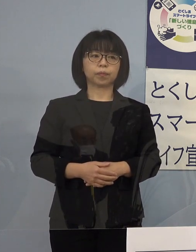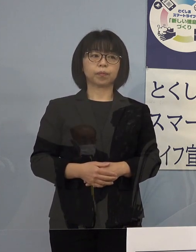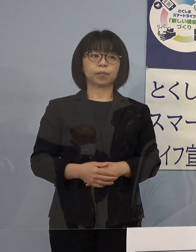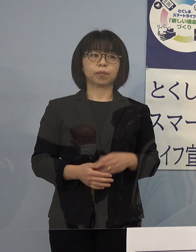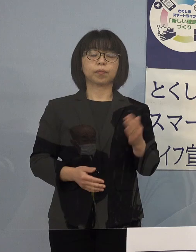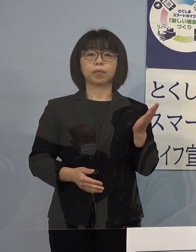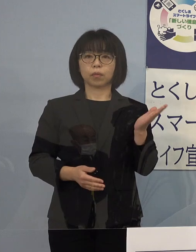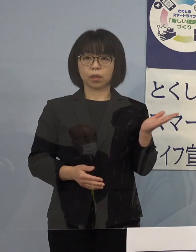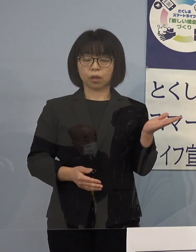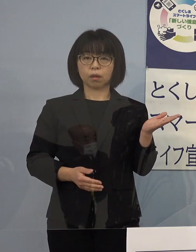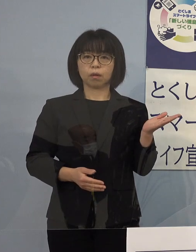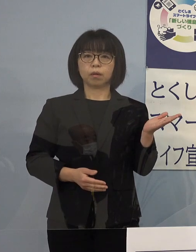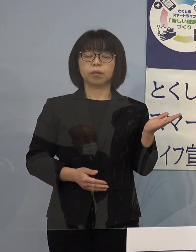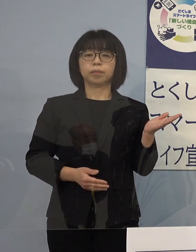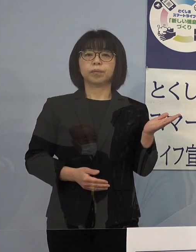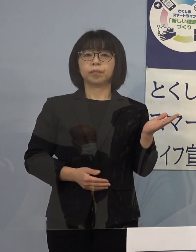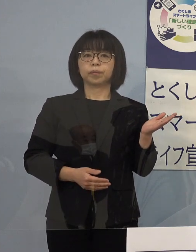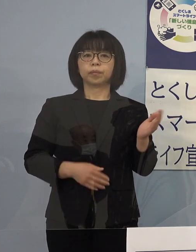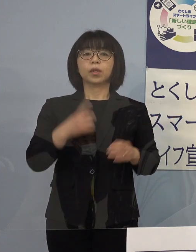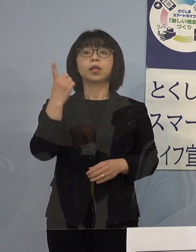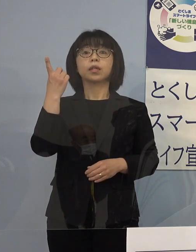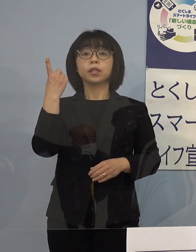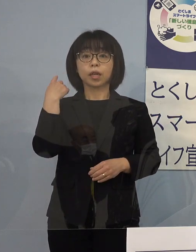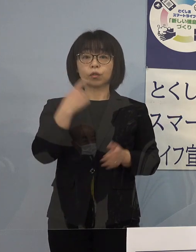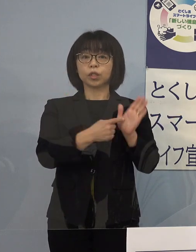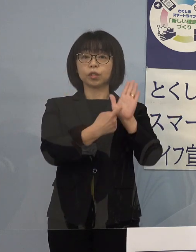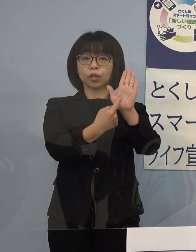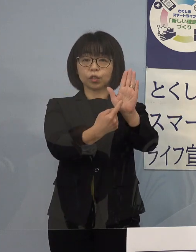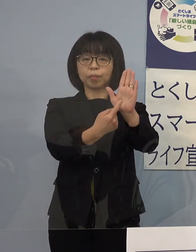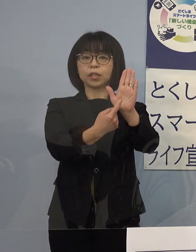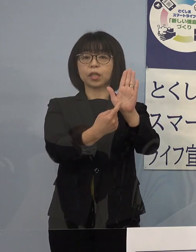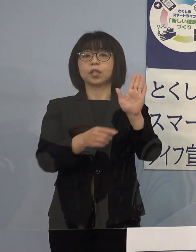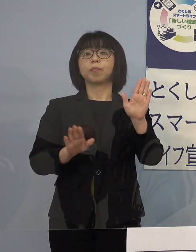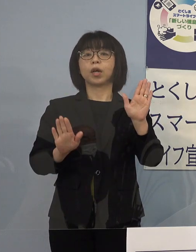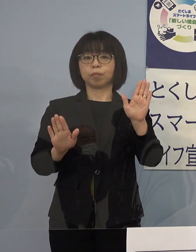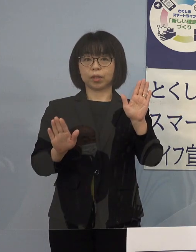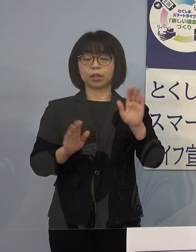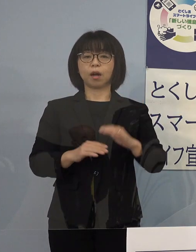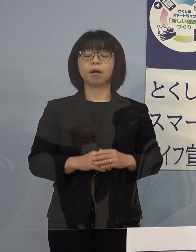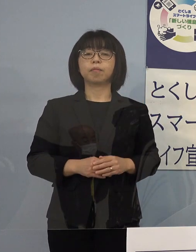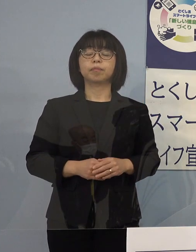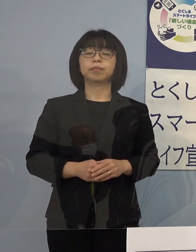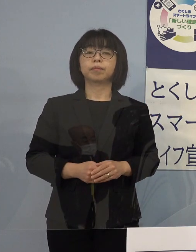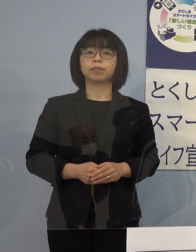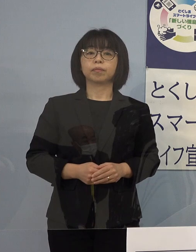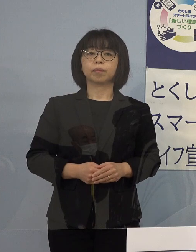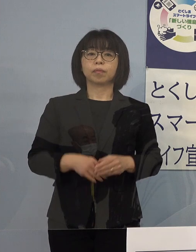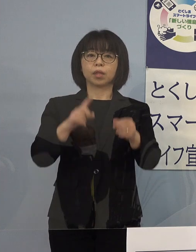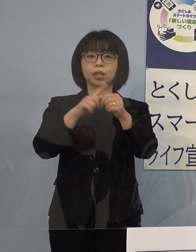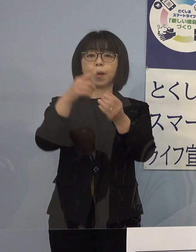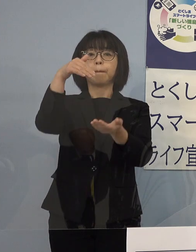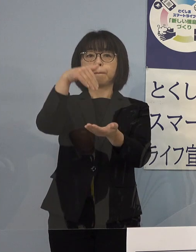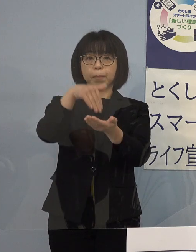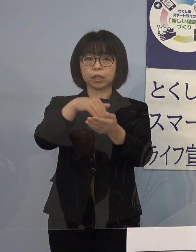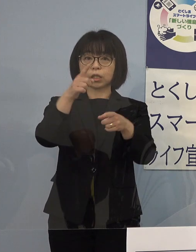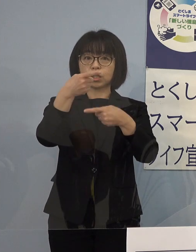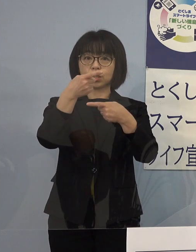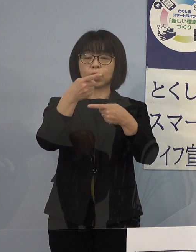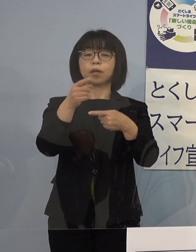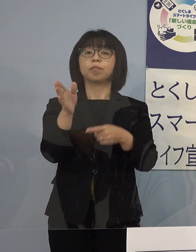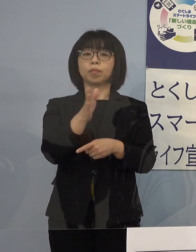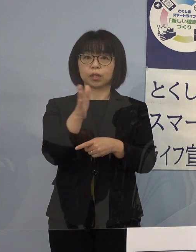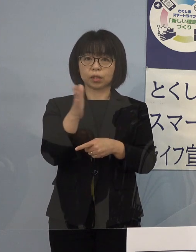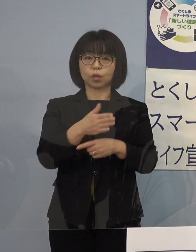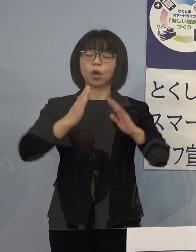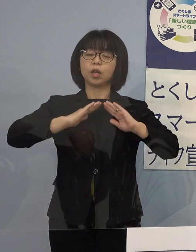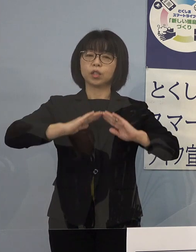ここに昨日も示させていただいた点でありますが、年末年始は静か